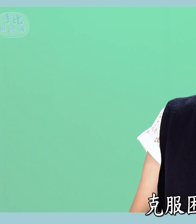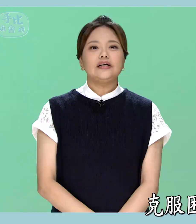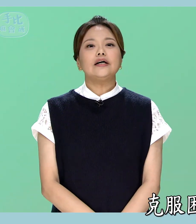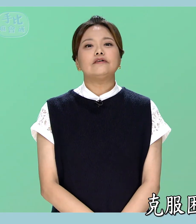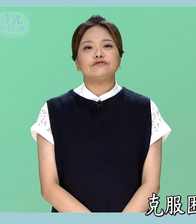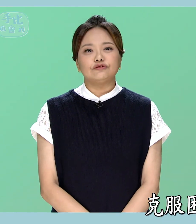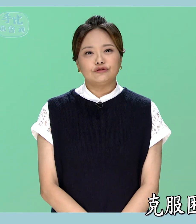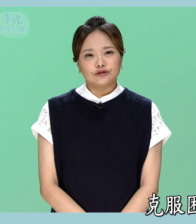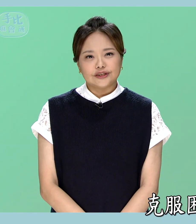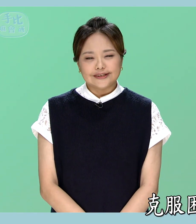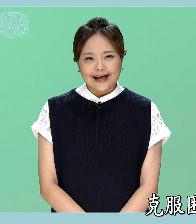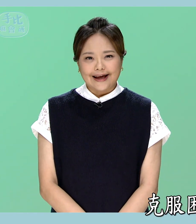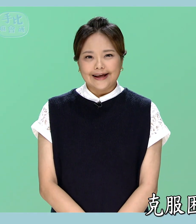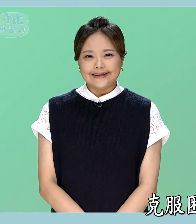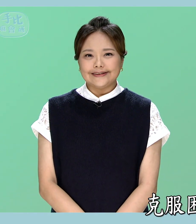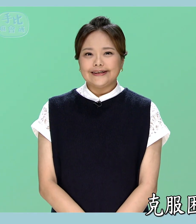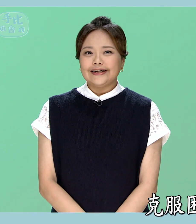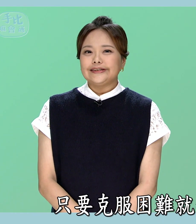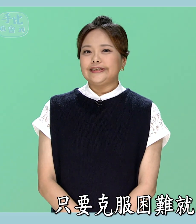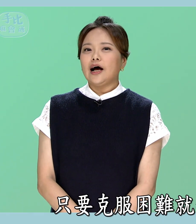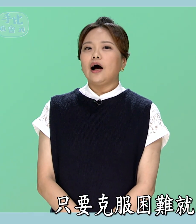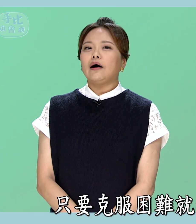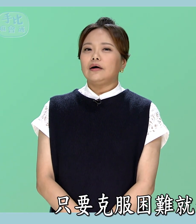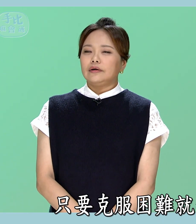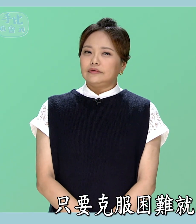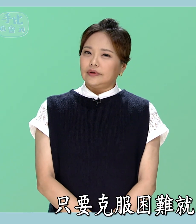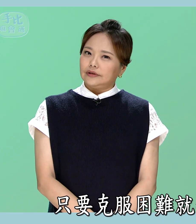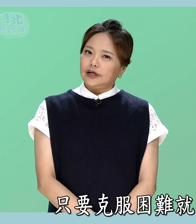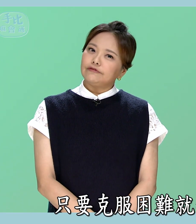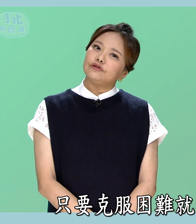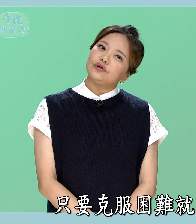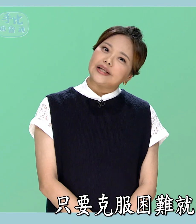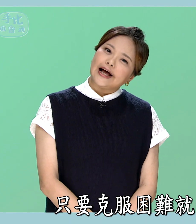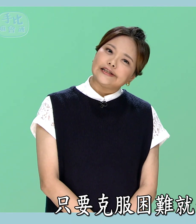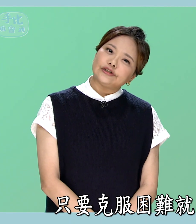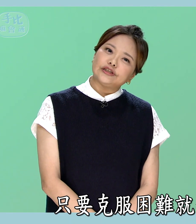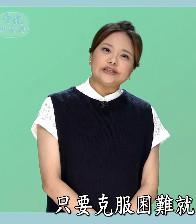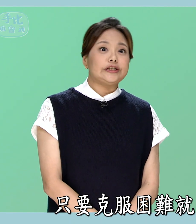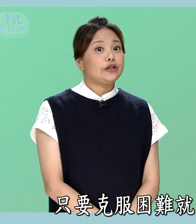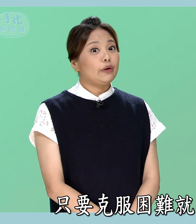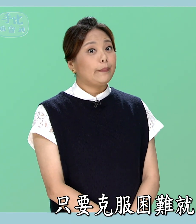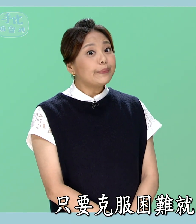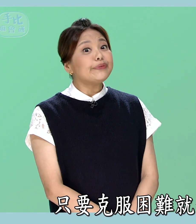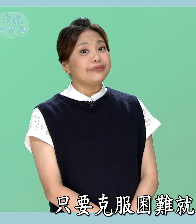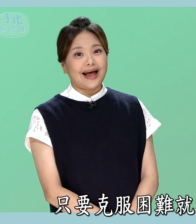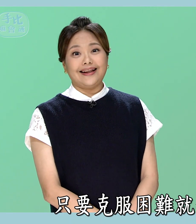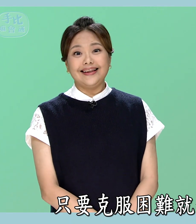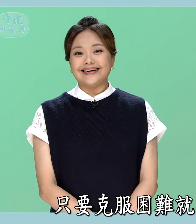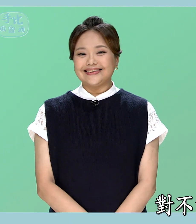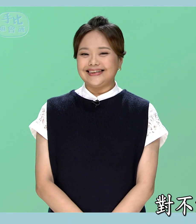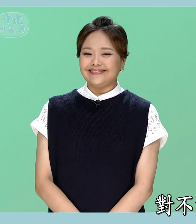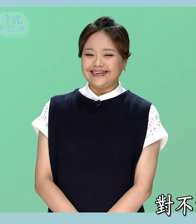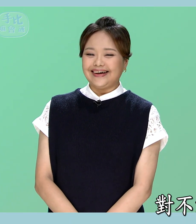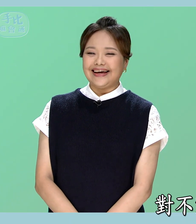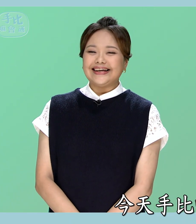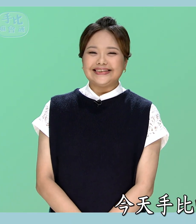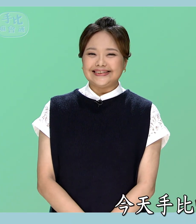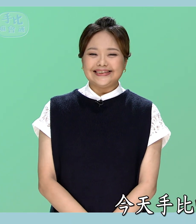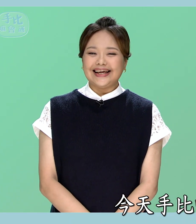克服困难，只要。克服困难，就一切都不难了，对不对？今天丘